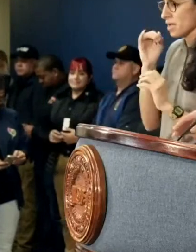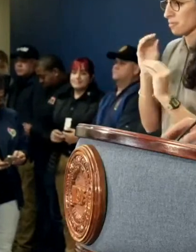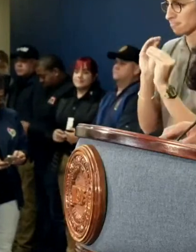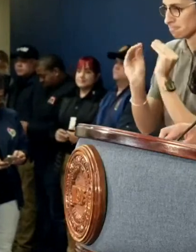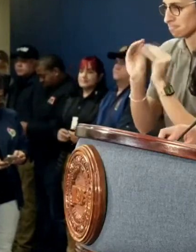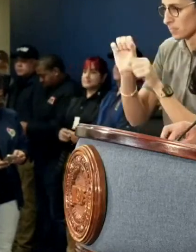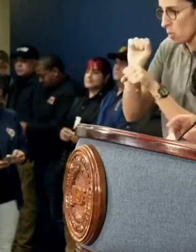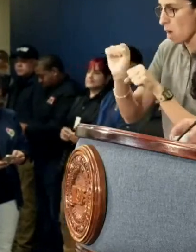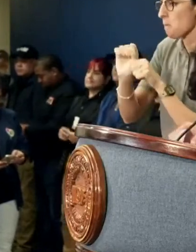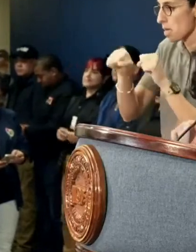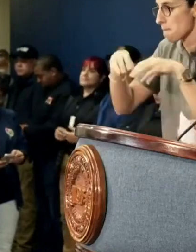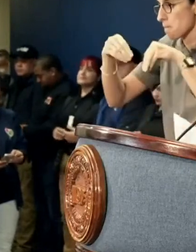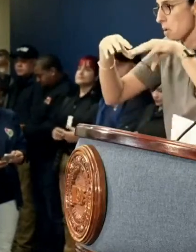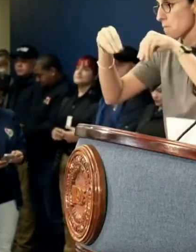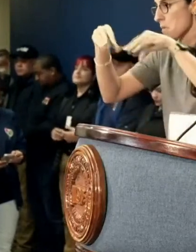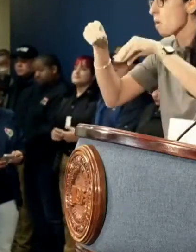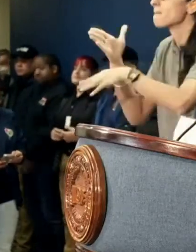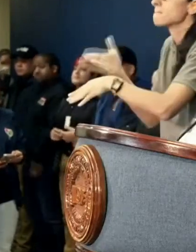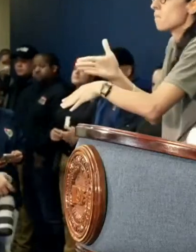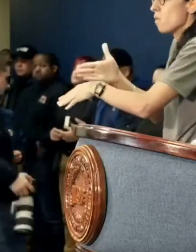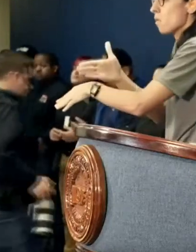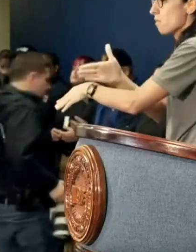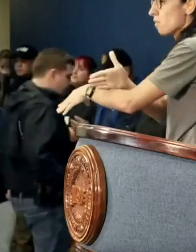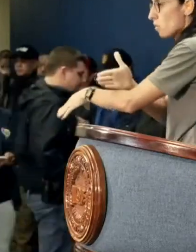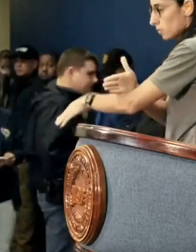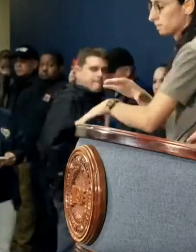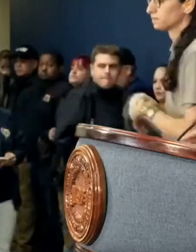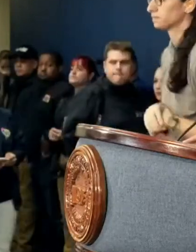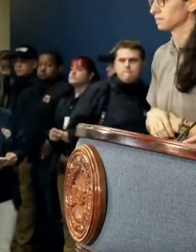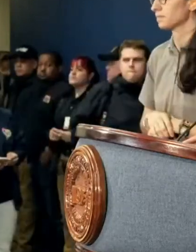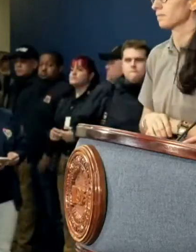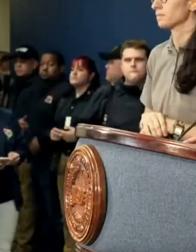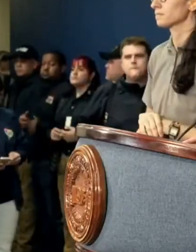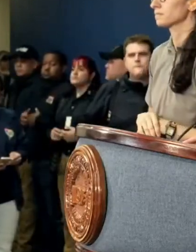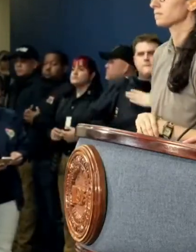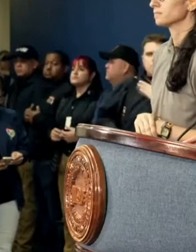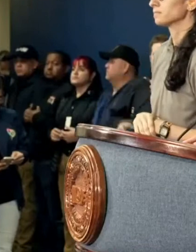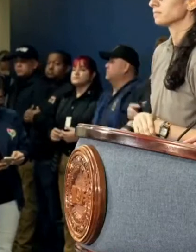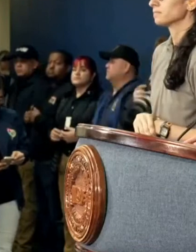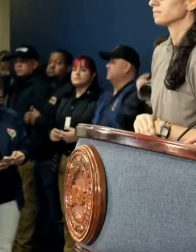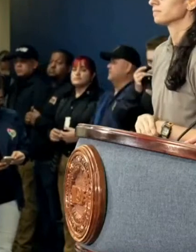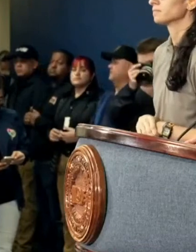los trabajos de inspección y restauración.